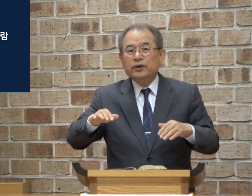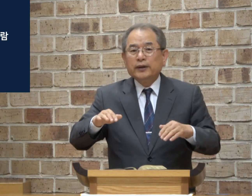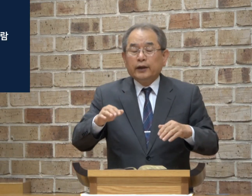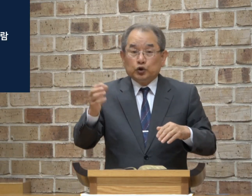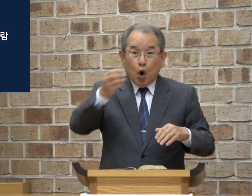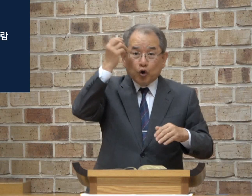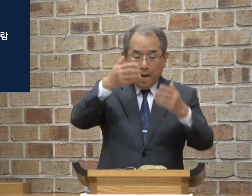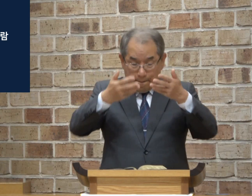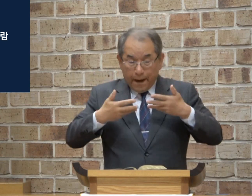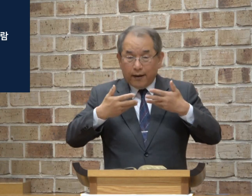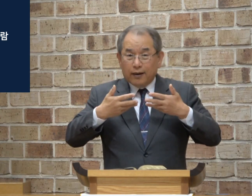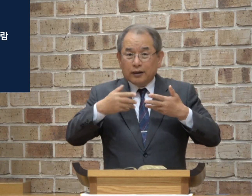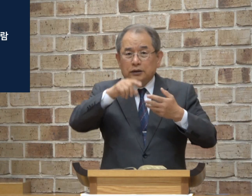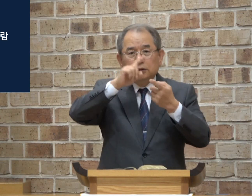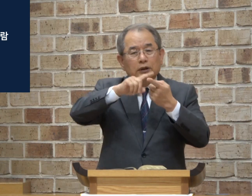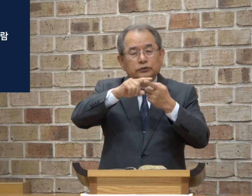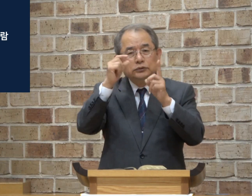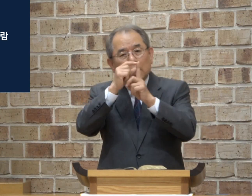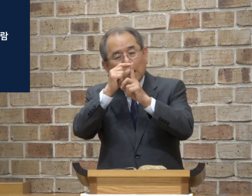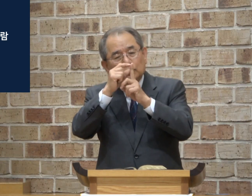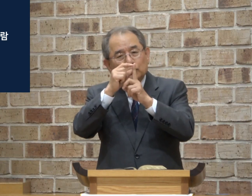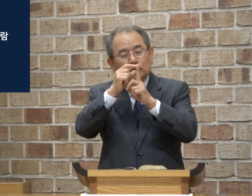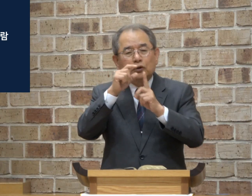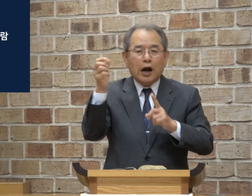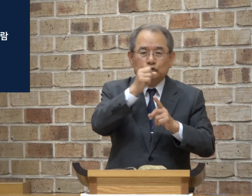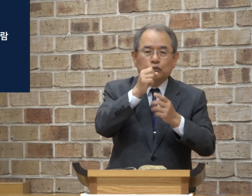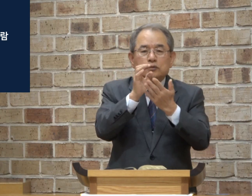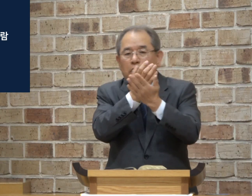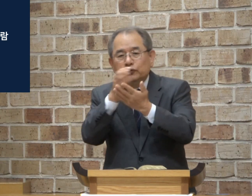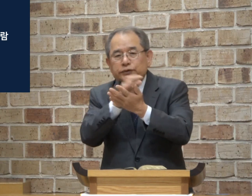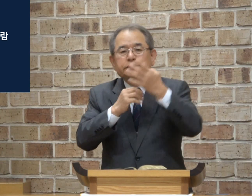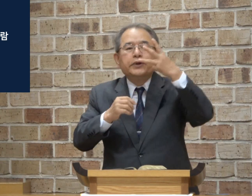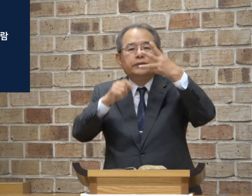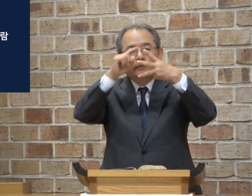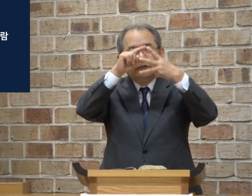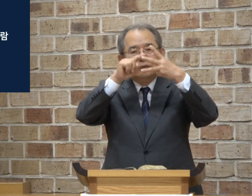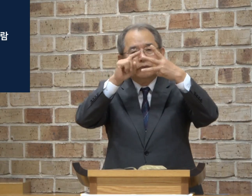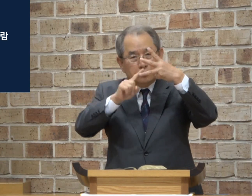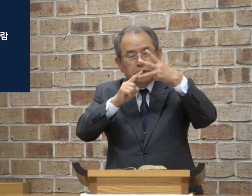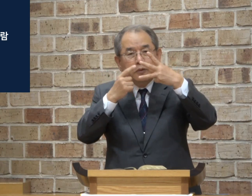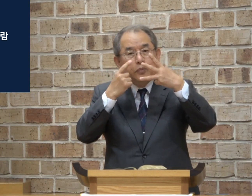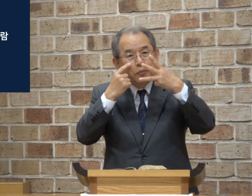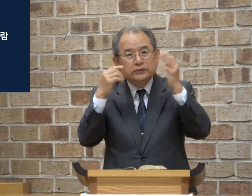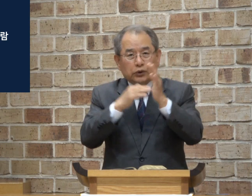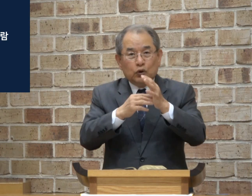그렇다면 성령 받지 못한 사람이라는 단어에 대해서